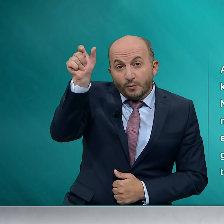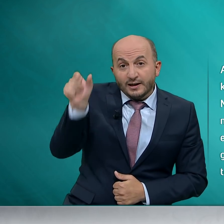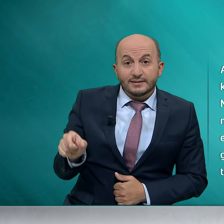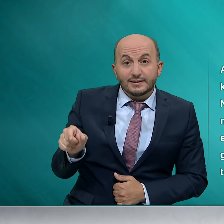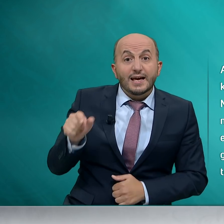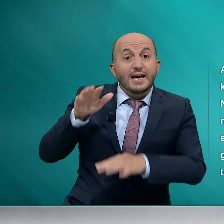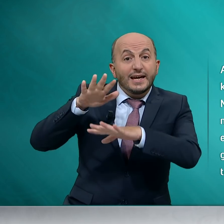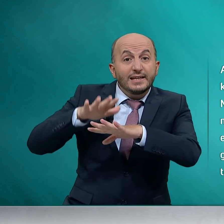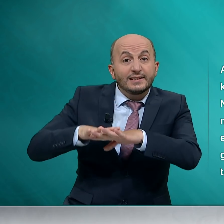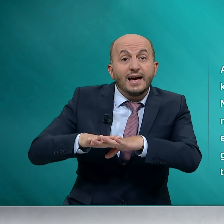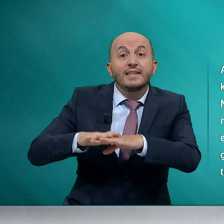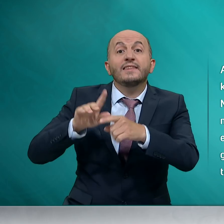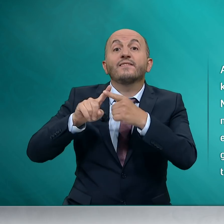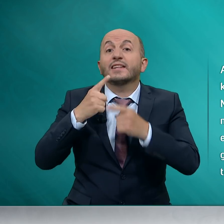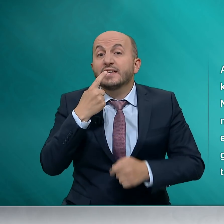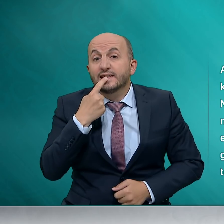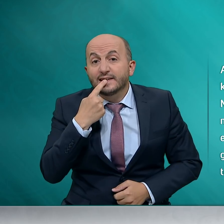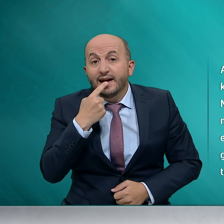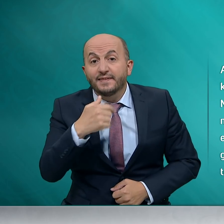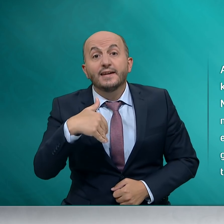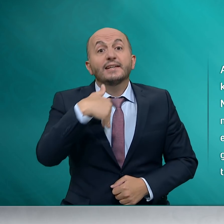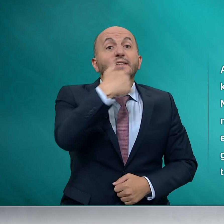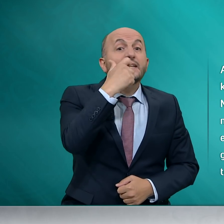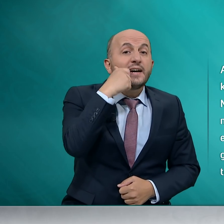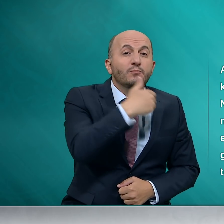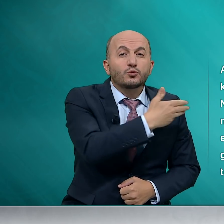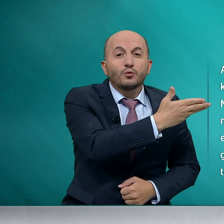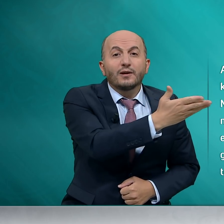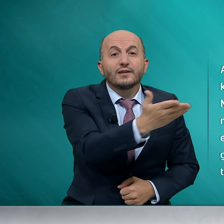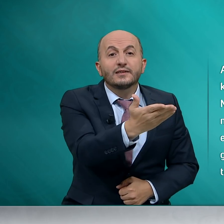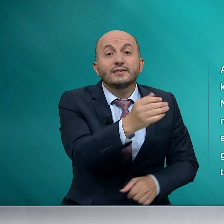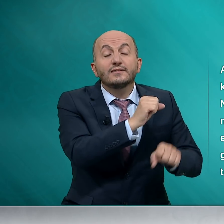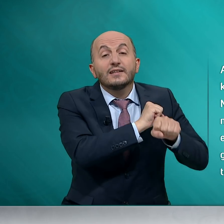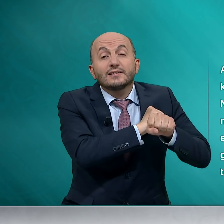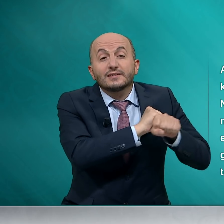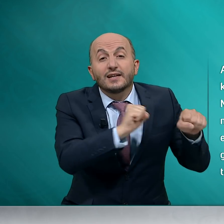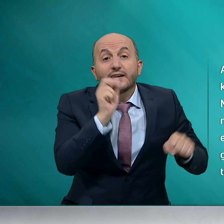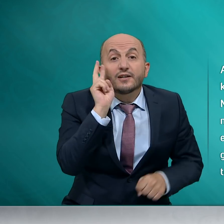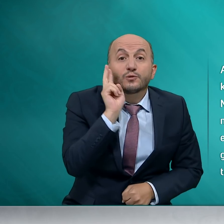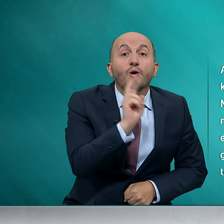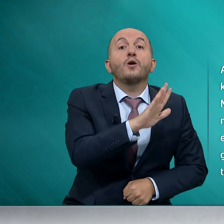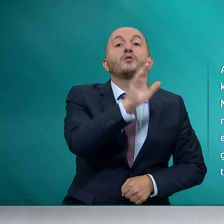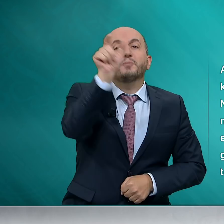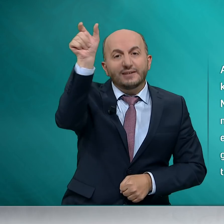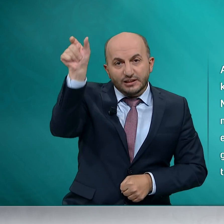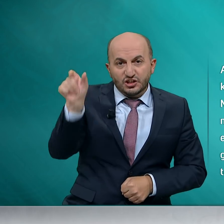Müslüman elinden ve dilinden diğer Müslümanların zarar görmediği